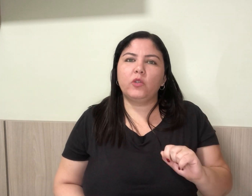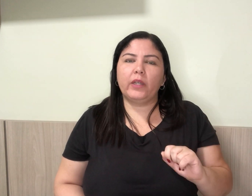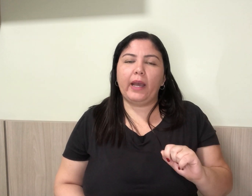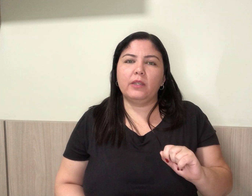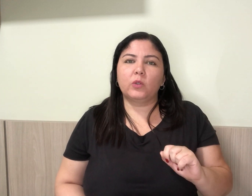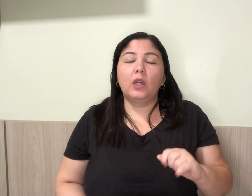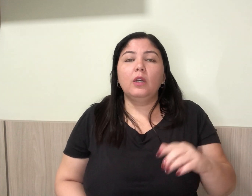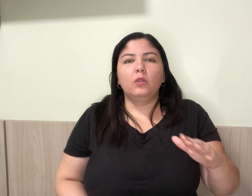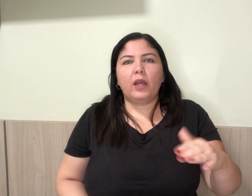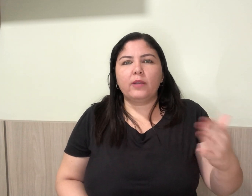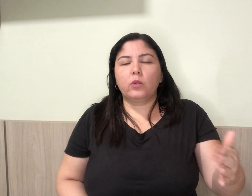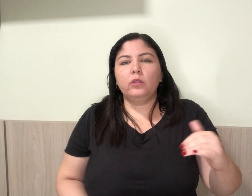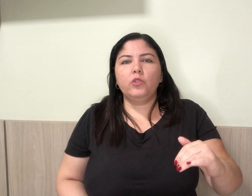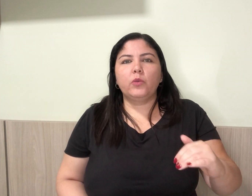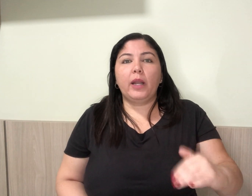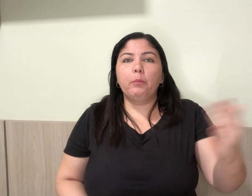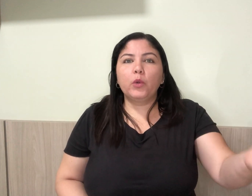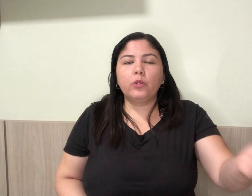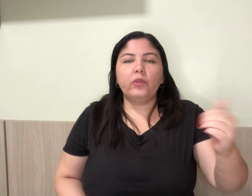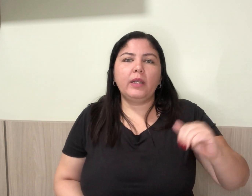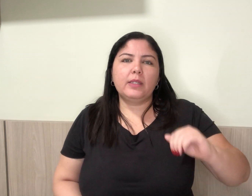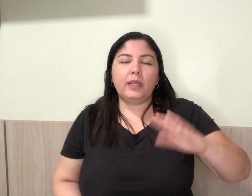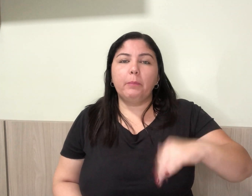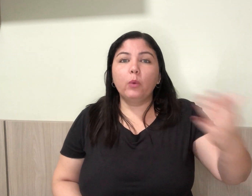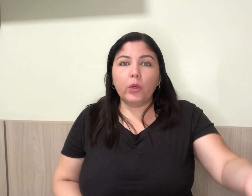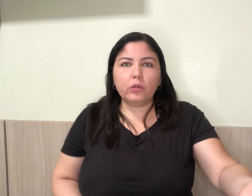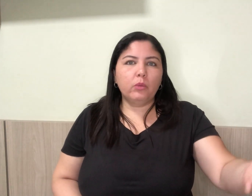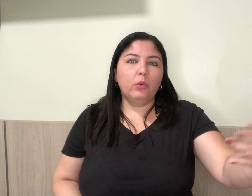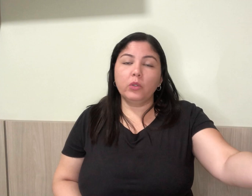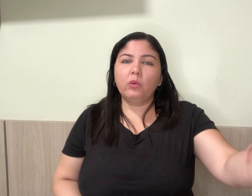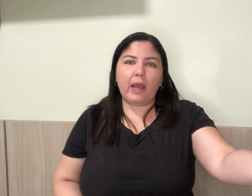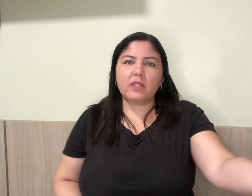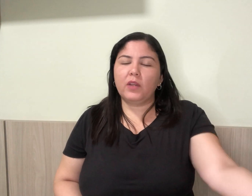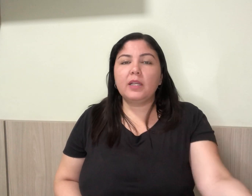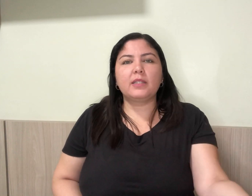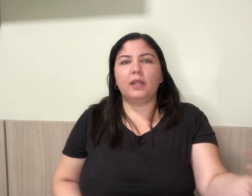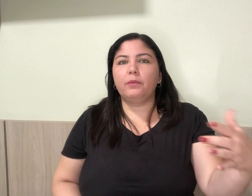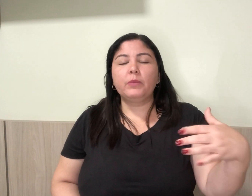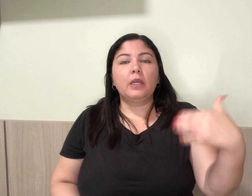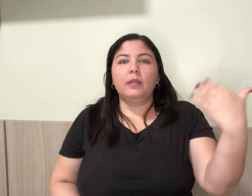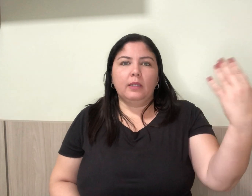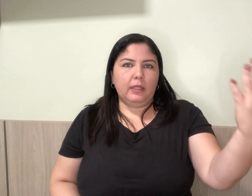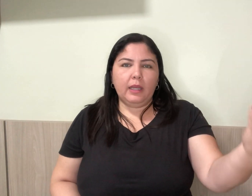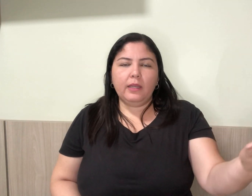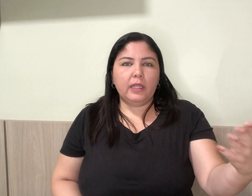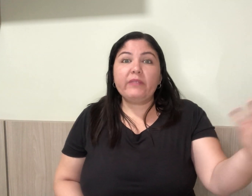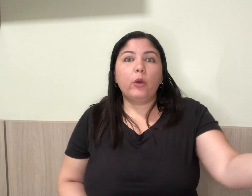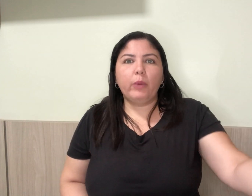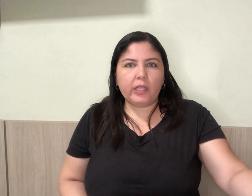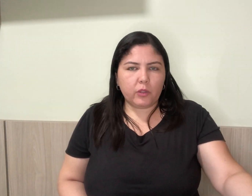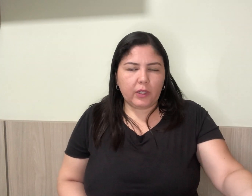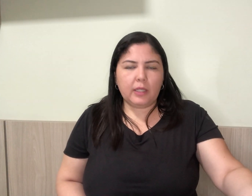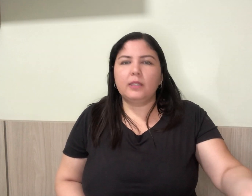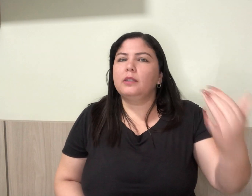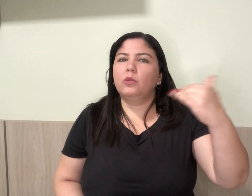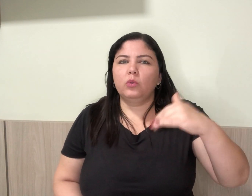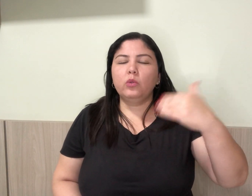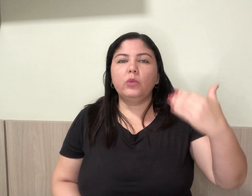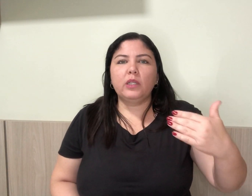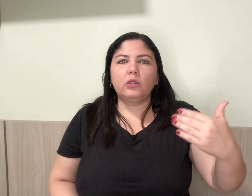identificar isso. No caso, quando eu digo, ela é muito feliz, ela é muito, muito mais feliz, ela é, né, incrivelmente feliz. Então, tudo isso a